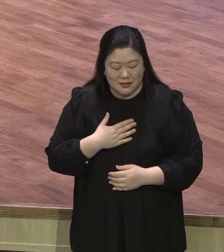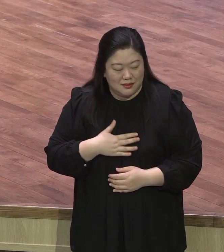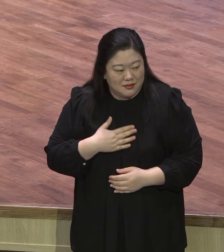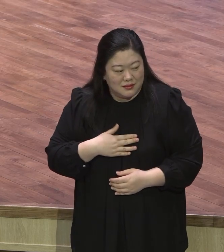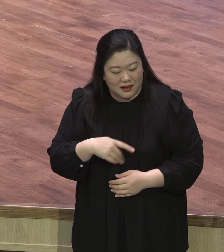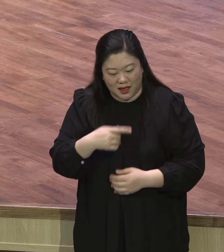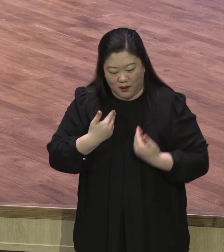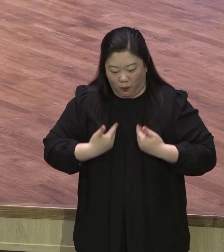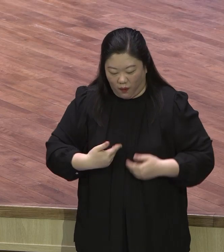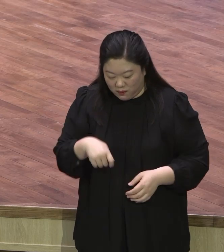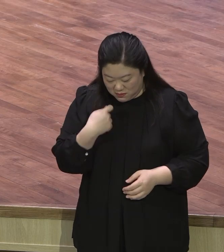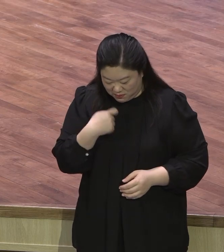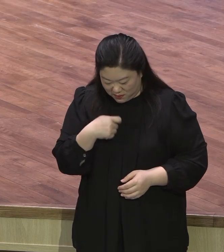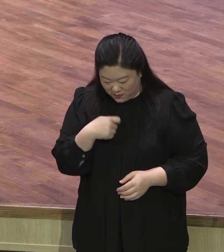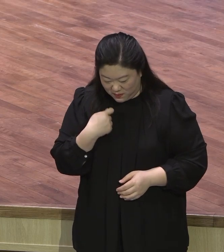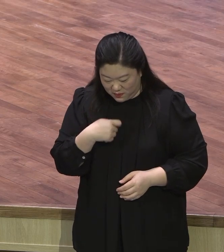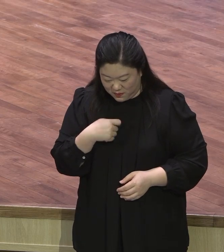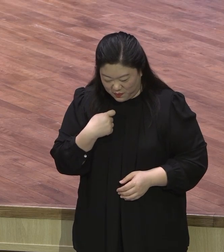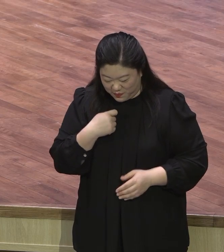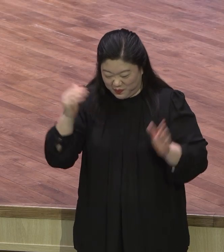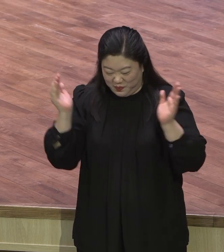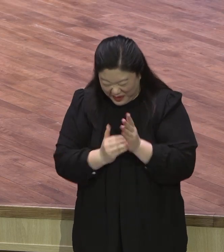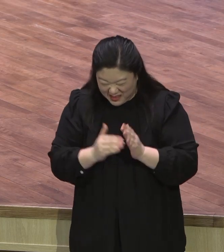문화가 완전 다릅니다.